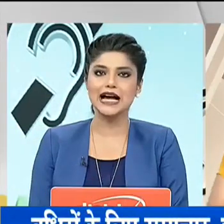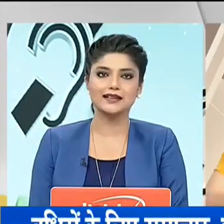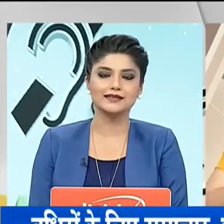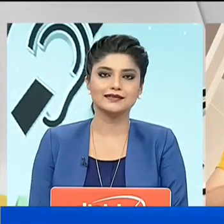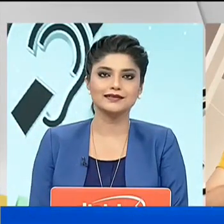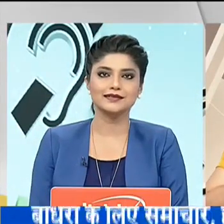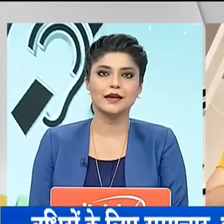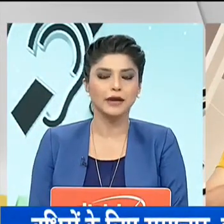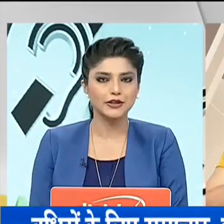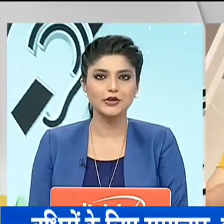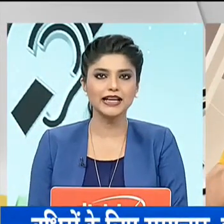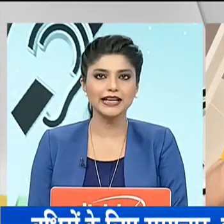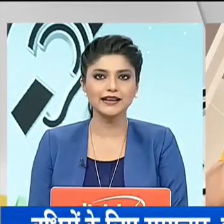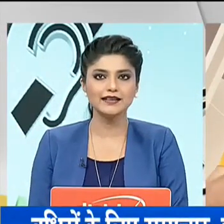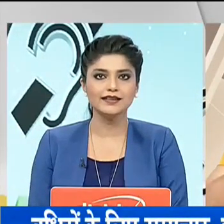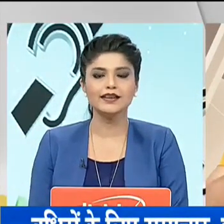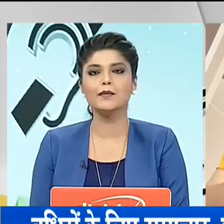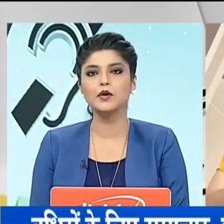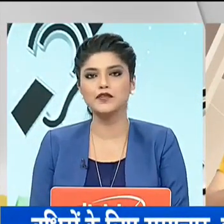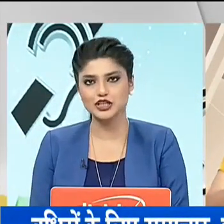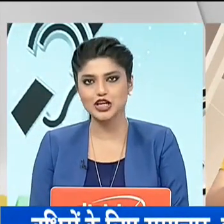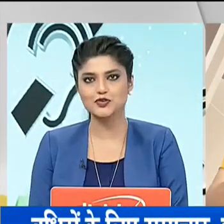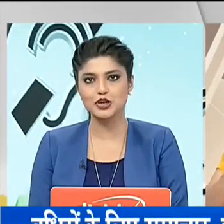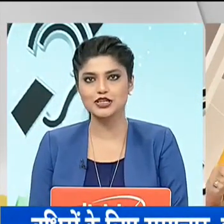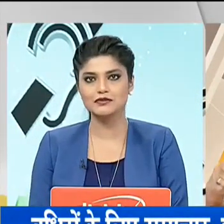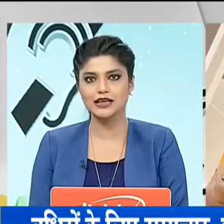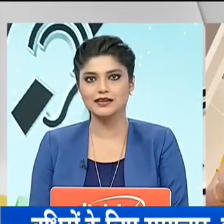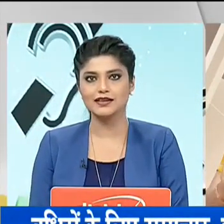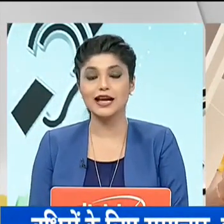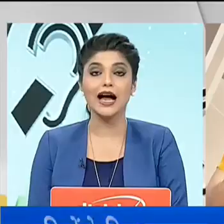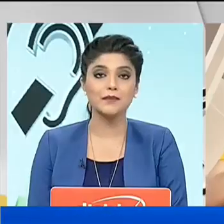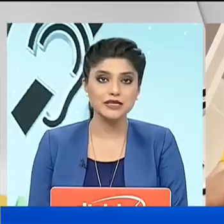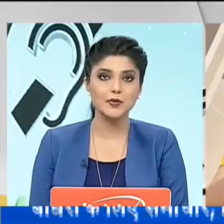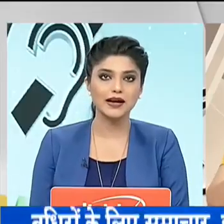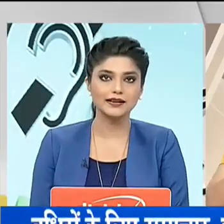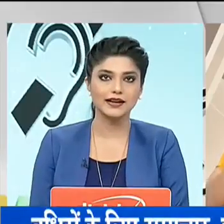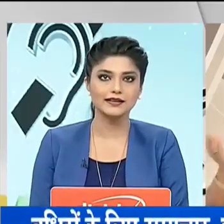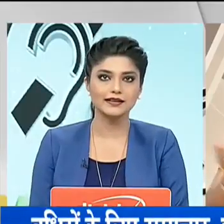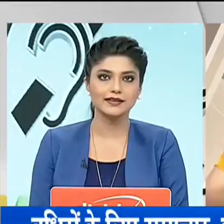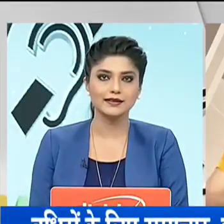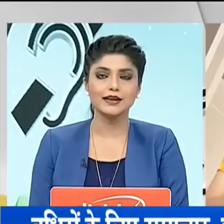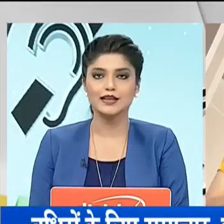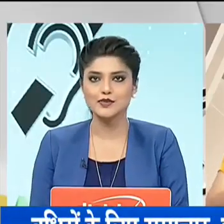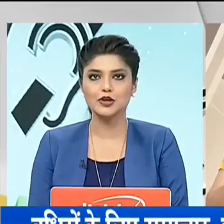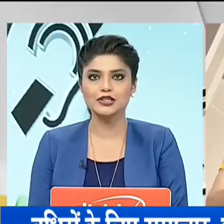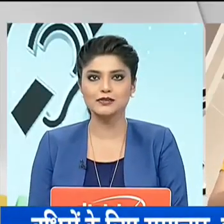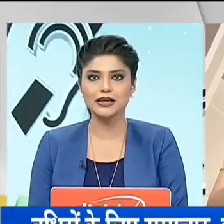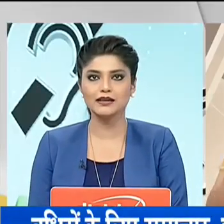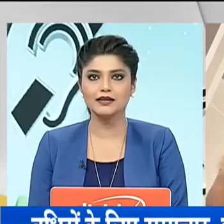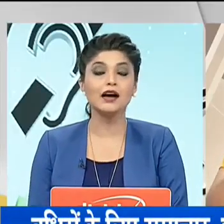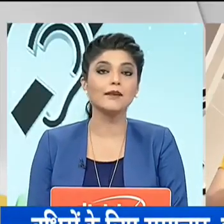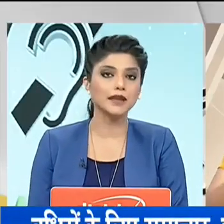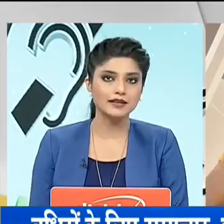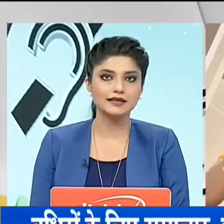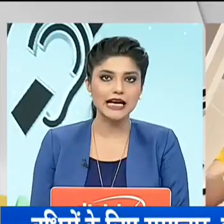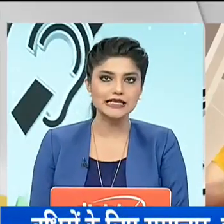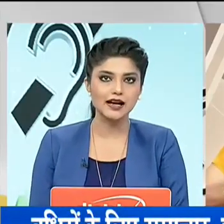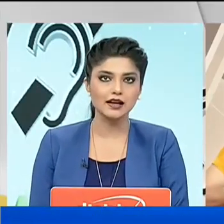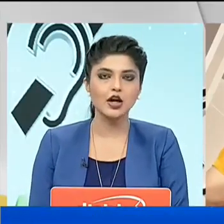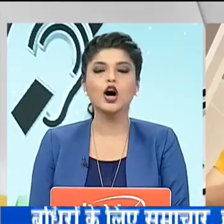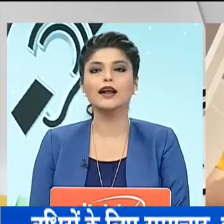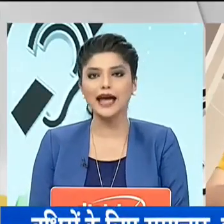नमस्कार, बढ़रों के लिए खबरों के विशेश बुलिटन में आपका स्वागत है इस बुलिटन में अब